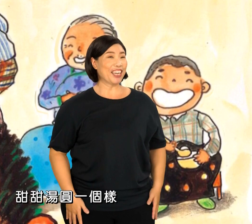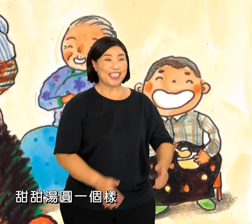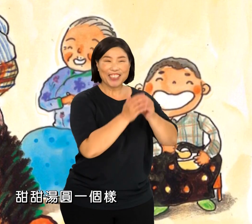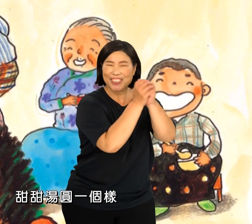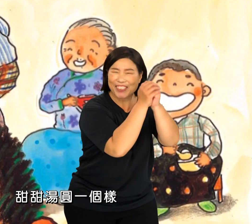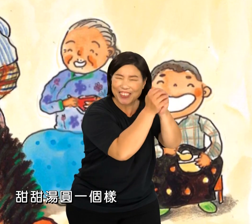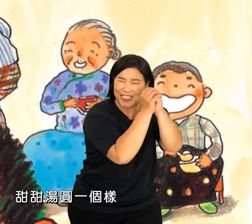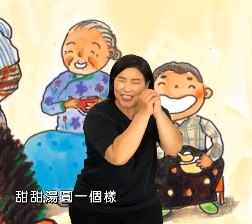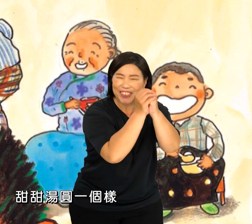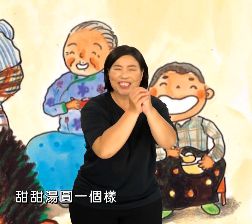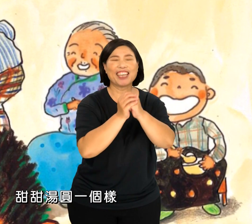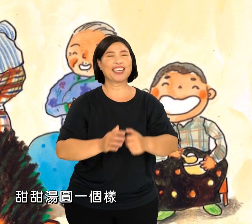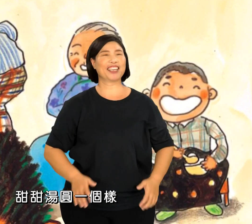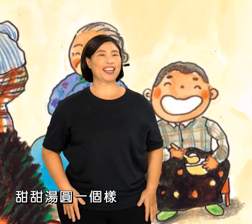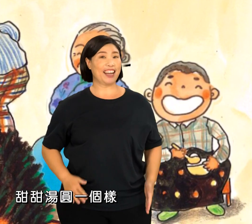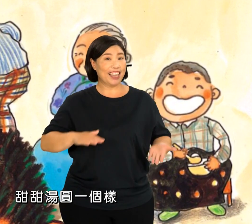甜甜汤圆一个样，